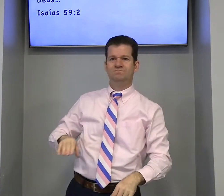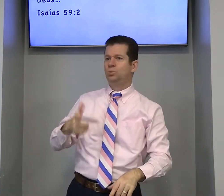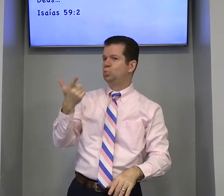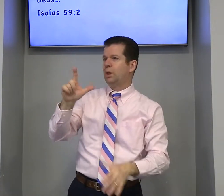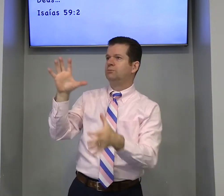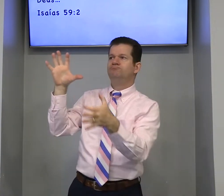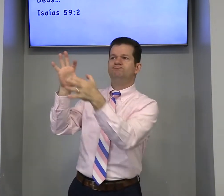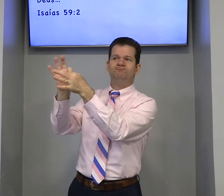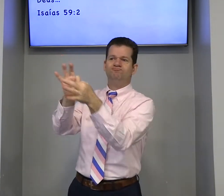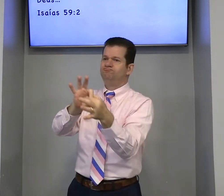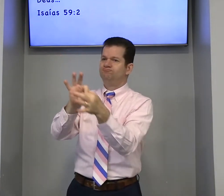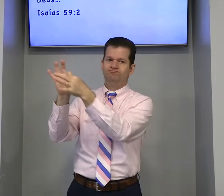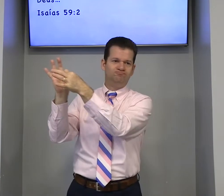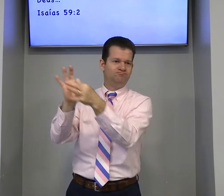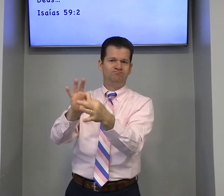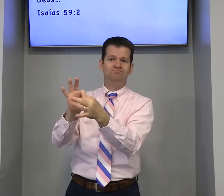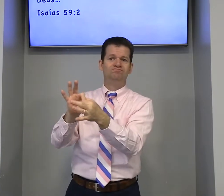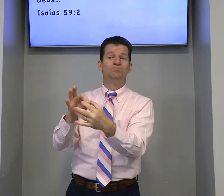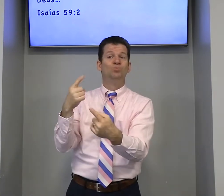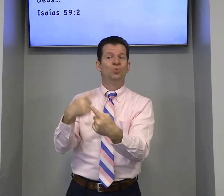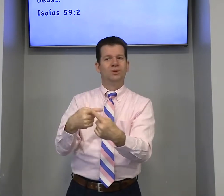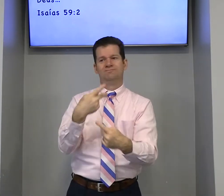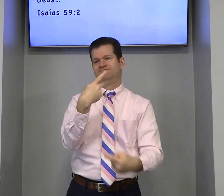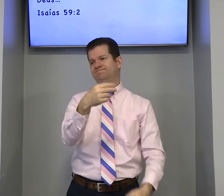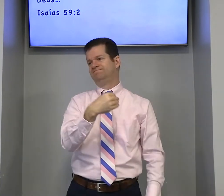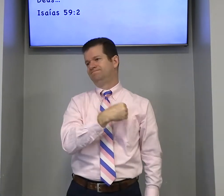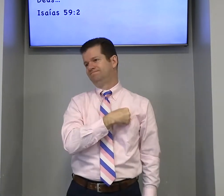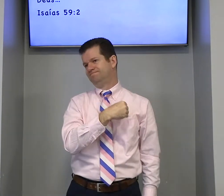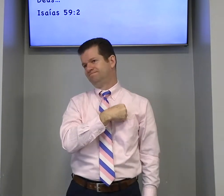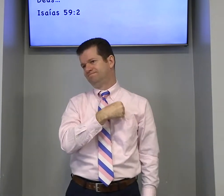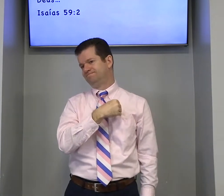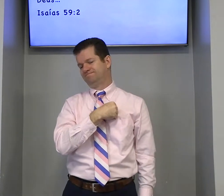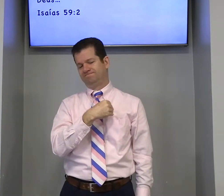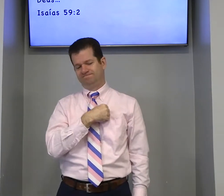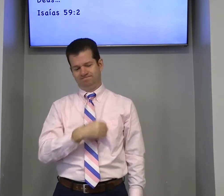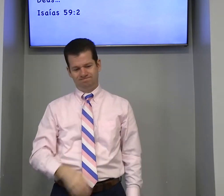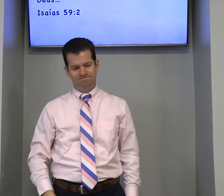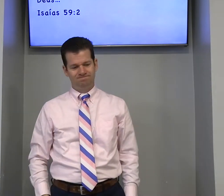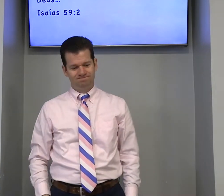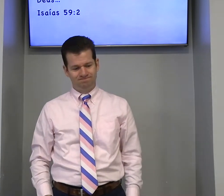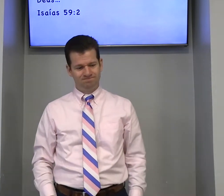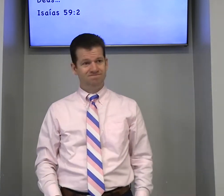Deus. Não tem essa comunhão por causa do seu pecado.